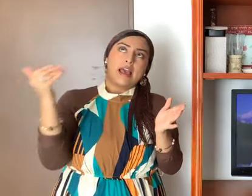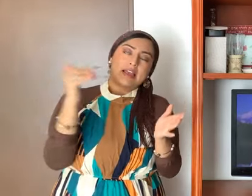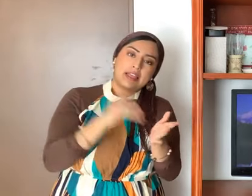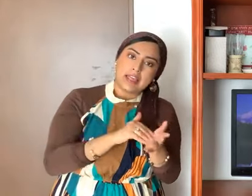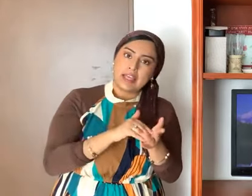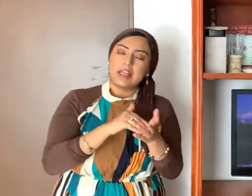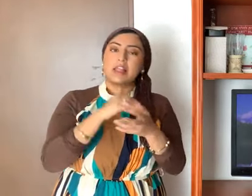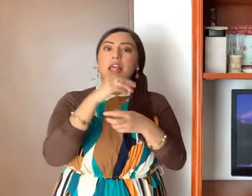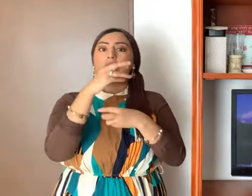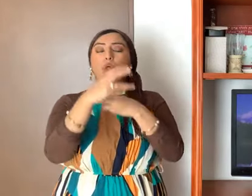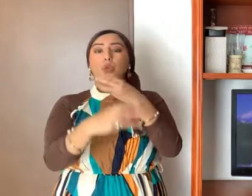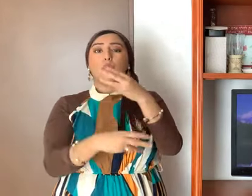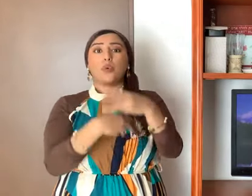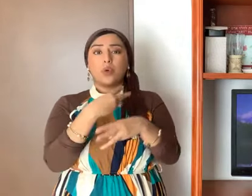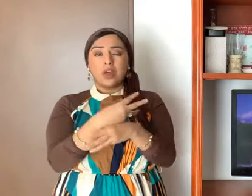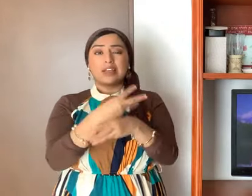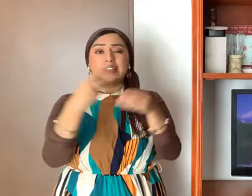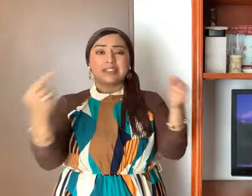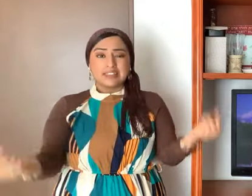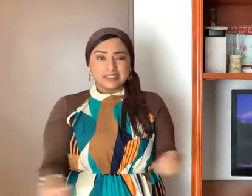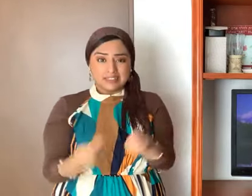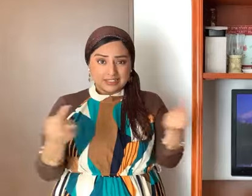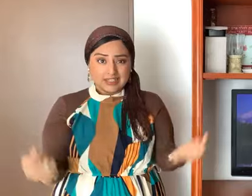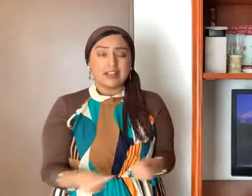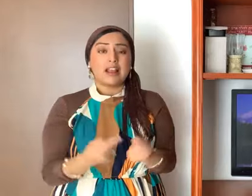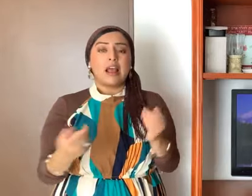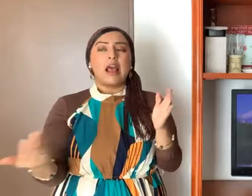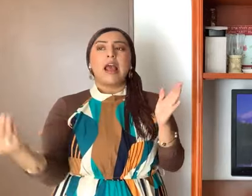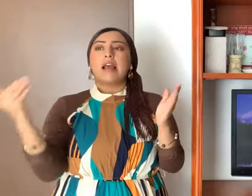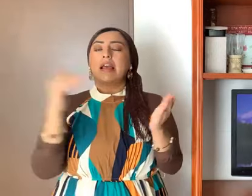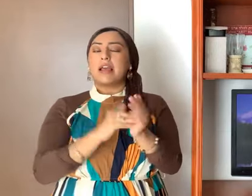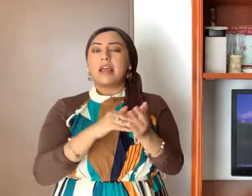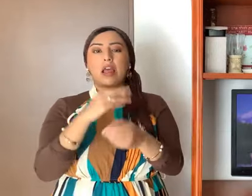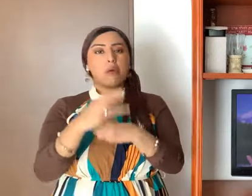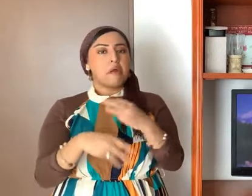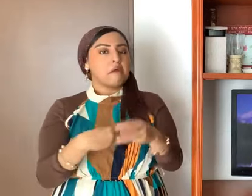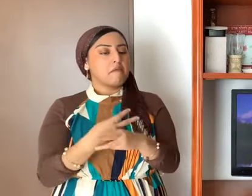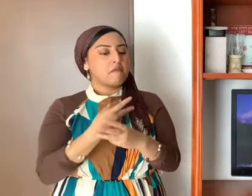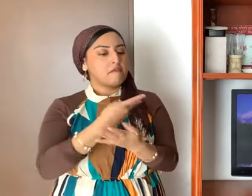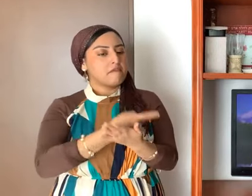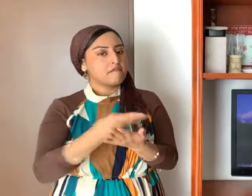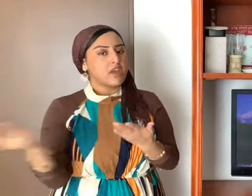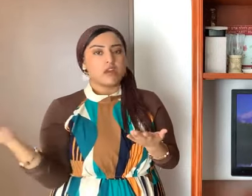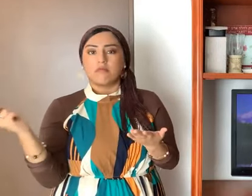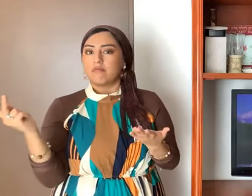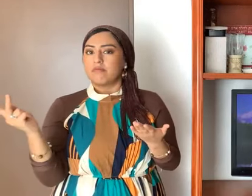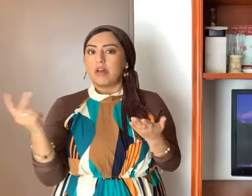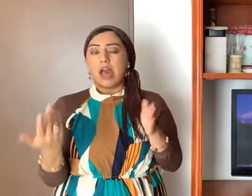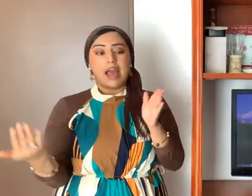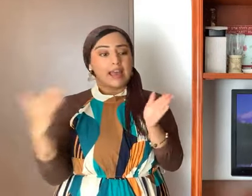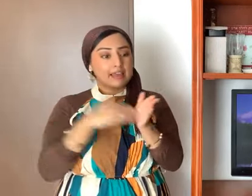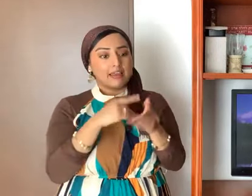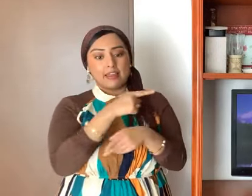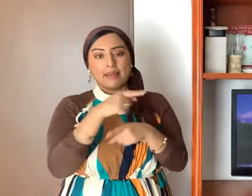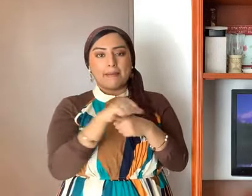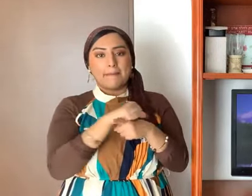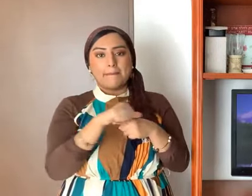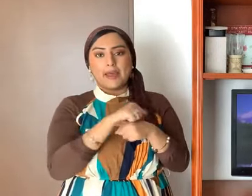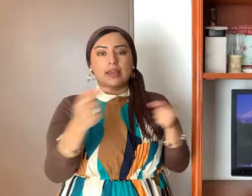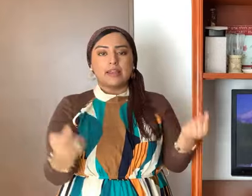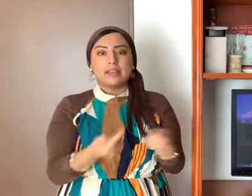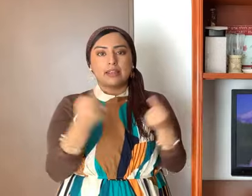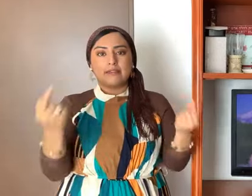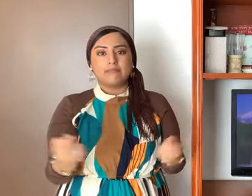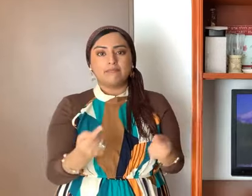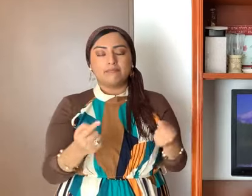la humanidad pecó, nuevamente la humanidad se reprobó, nuevamente hicieron cosas malas y